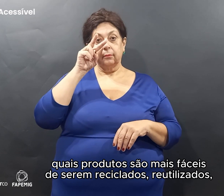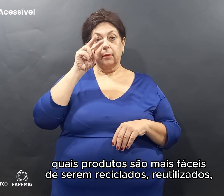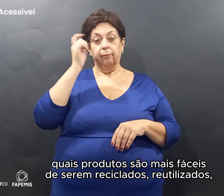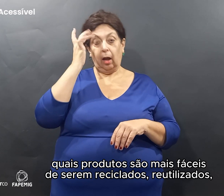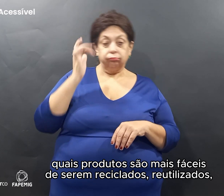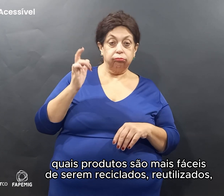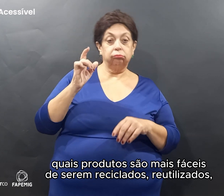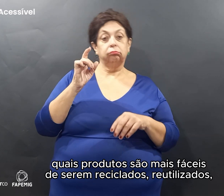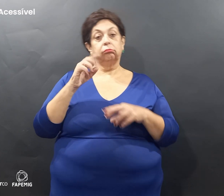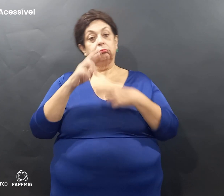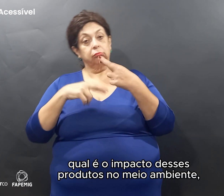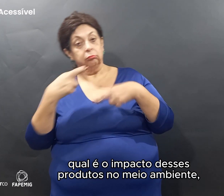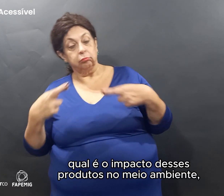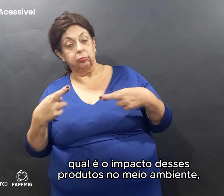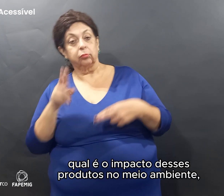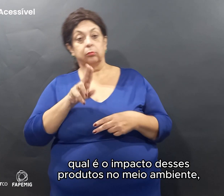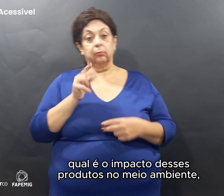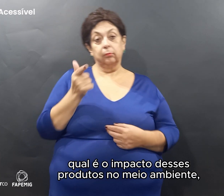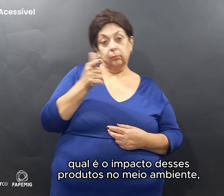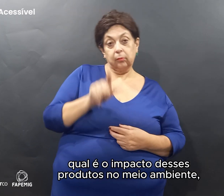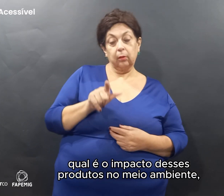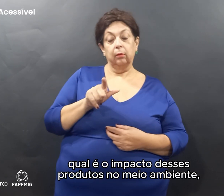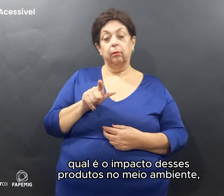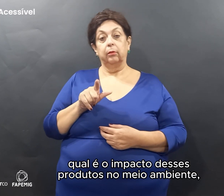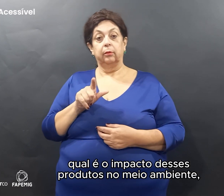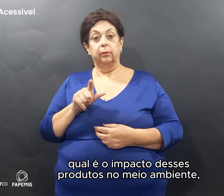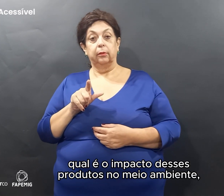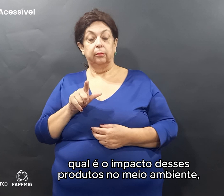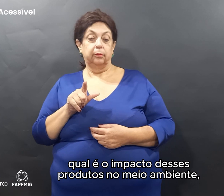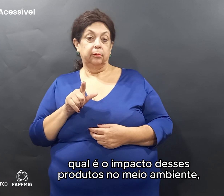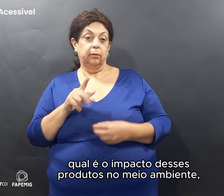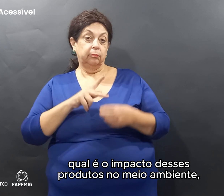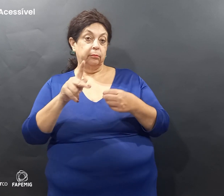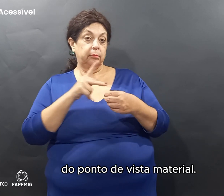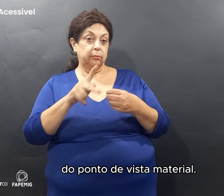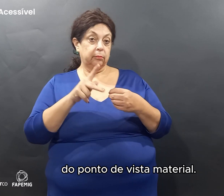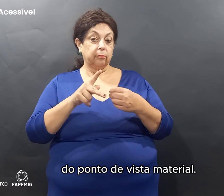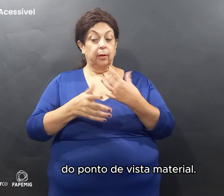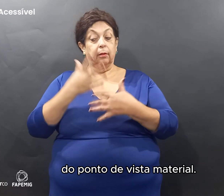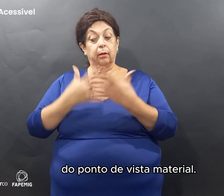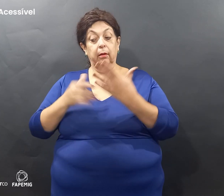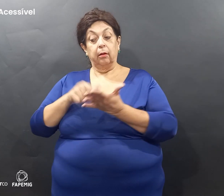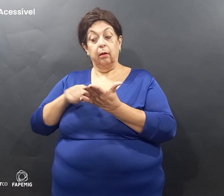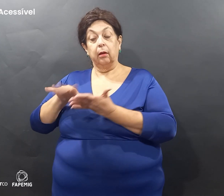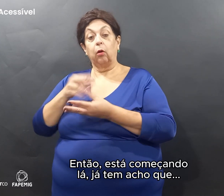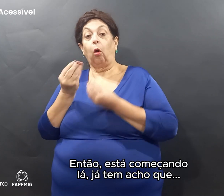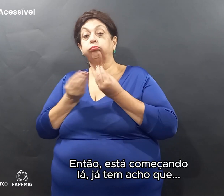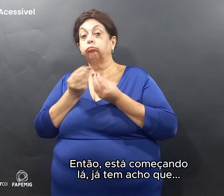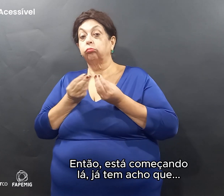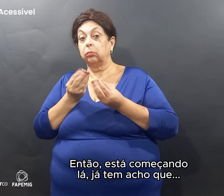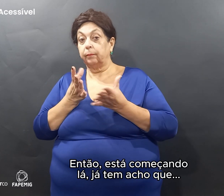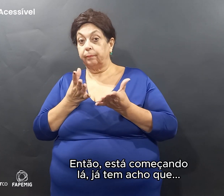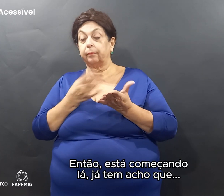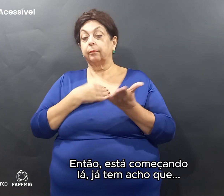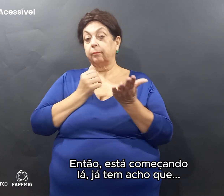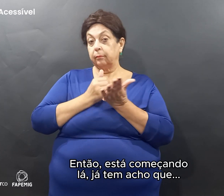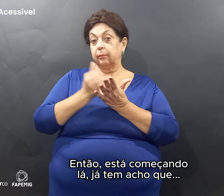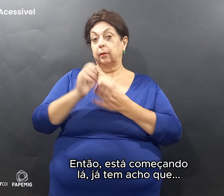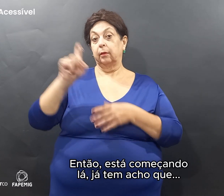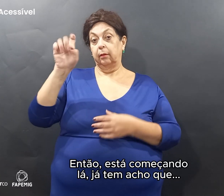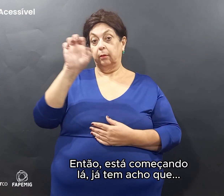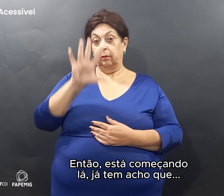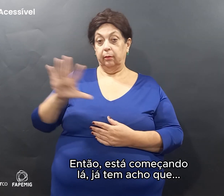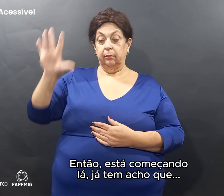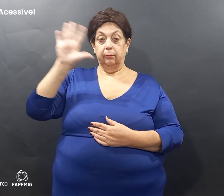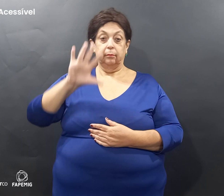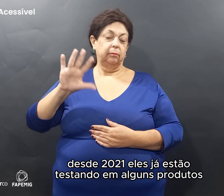reciclados, reutilizados, né? Qual que é o impacto desses produtos no meio ambiente, do ponto de vista material. Então, está começando lá, já